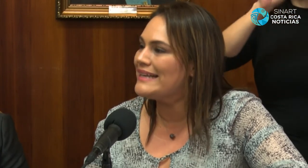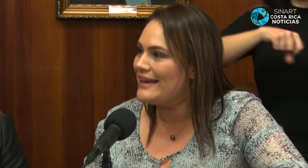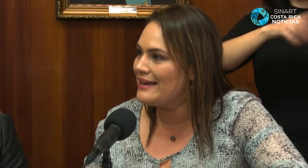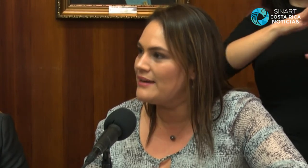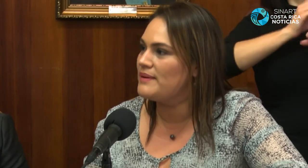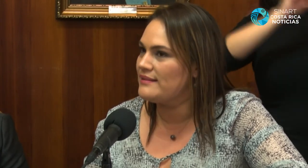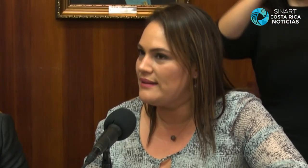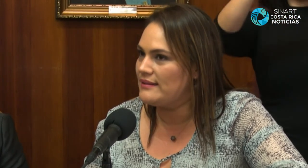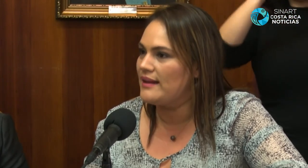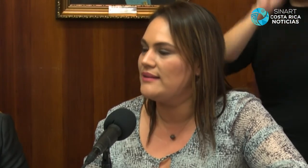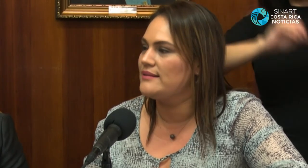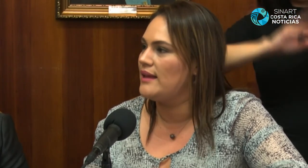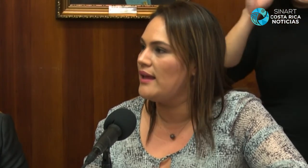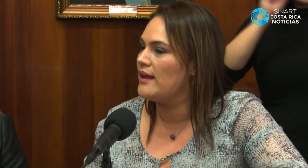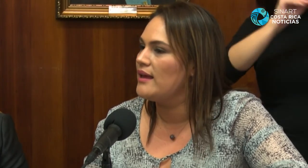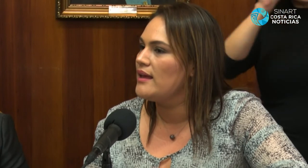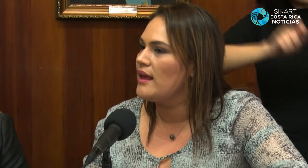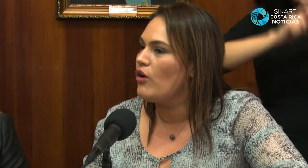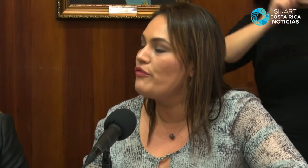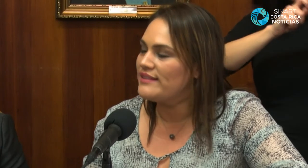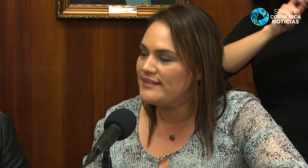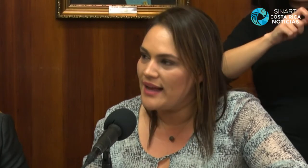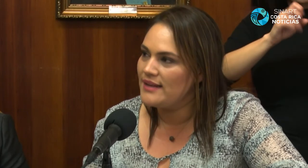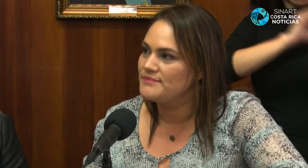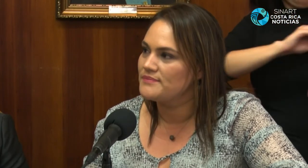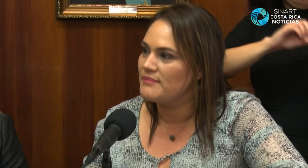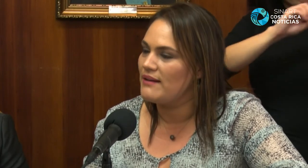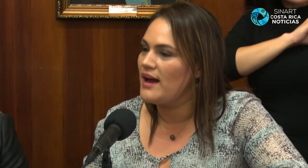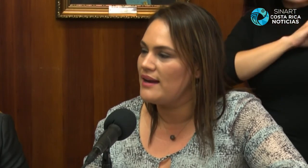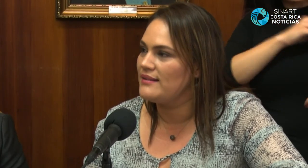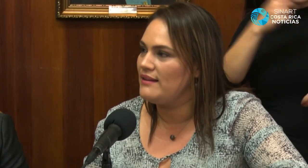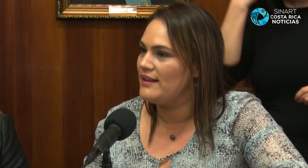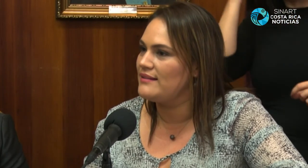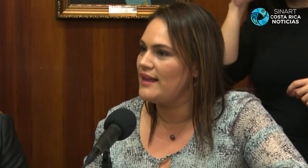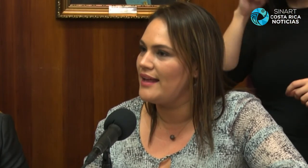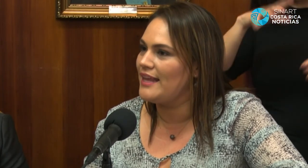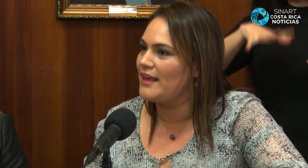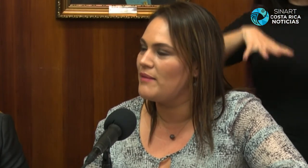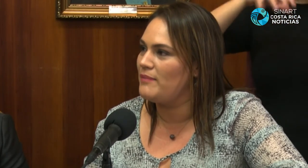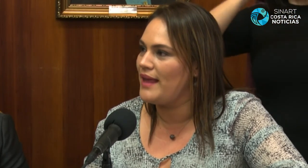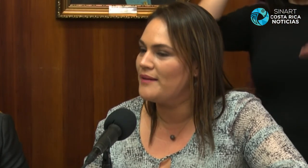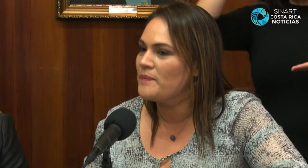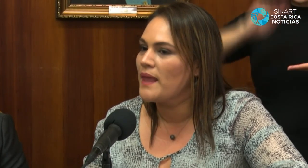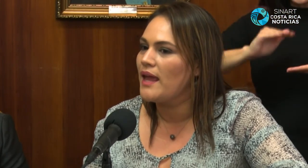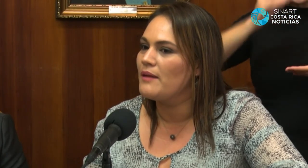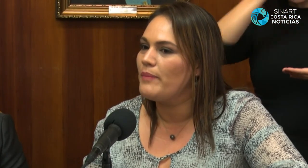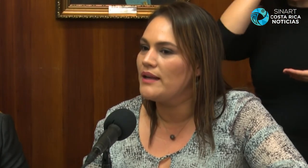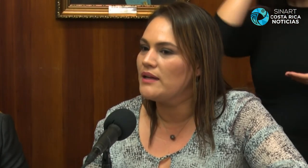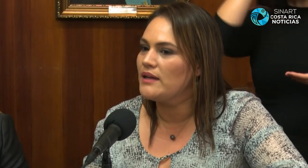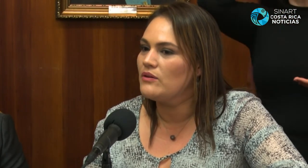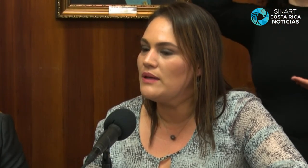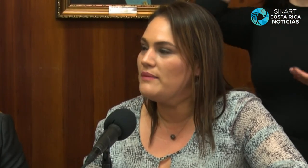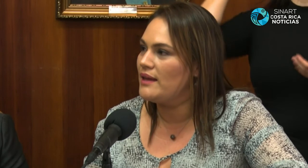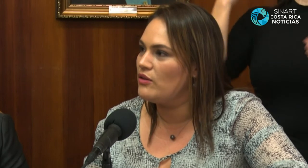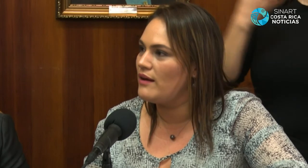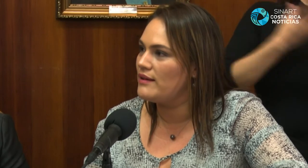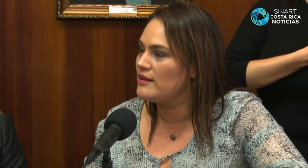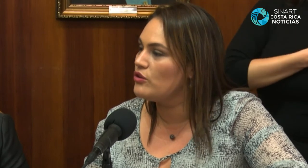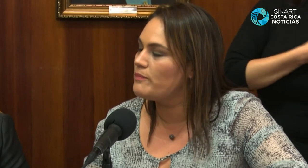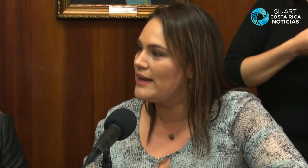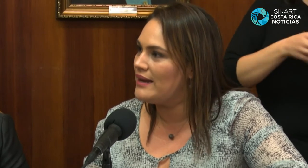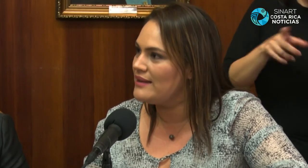información clara, precisa, oficial para bajar ese nivel de ansiedad y que más bien el pánico o el miedo